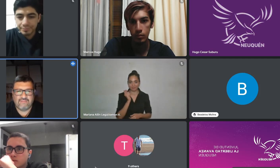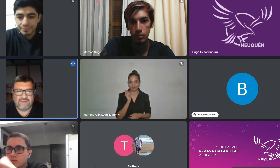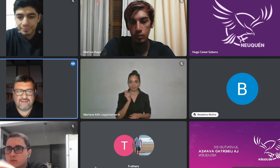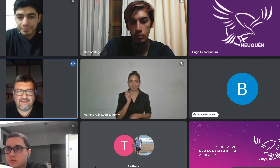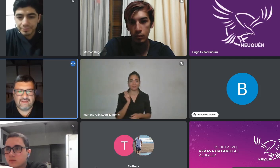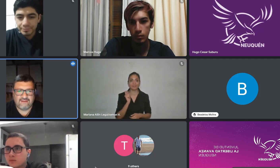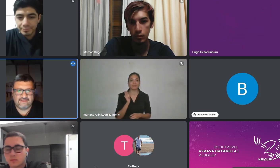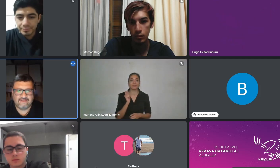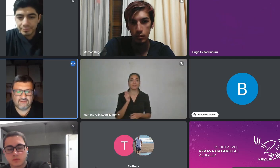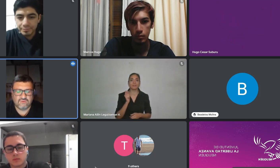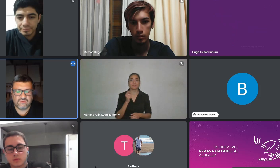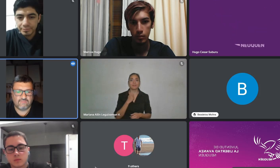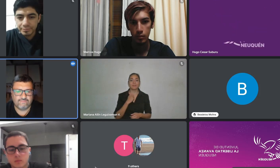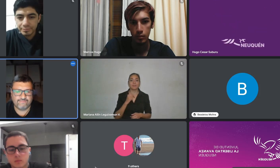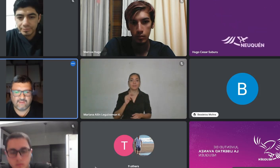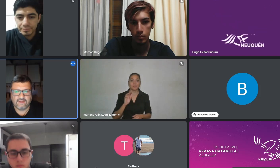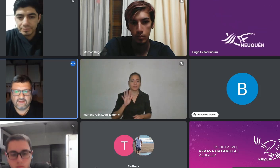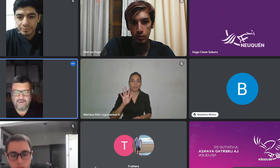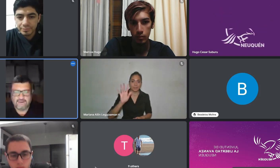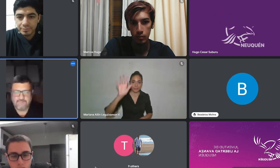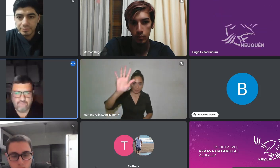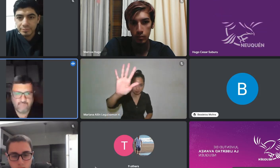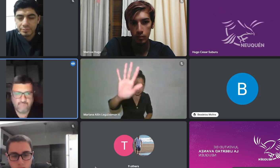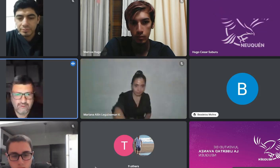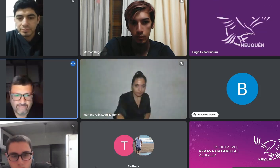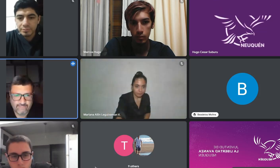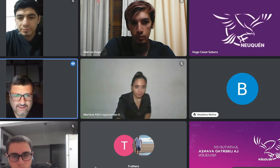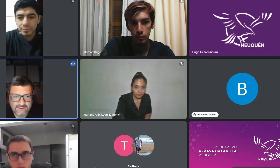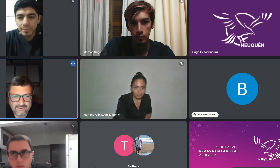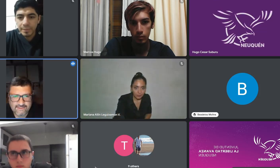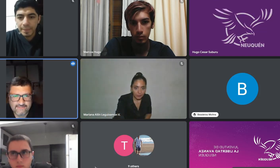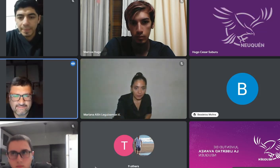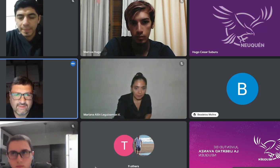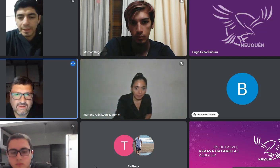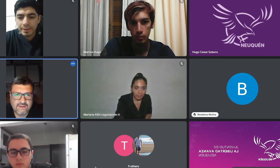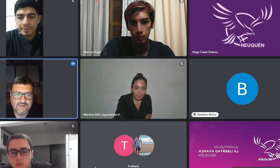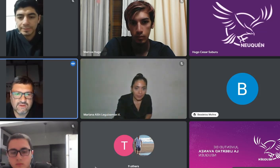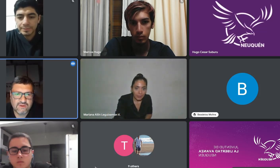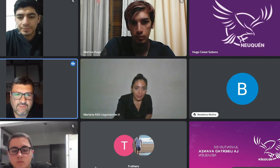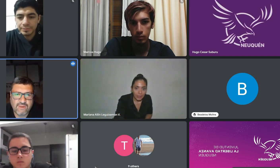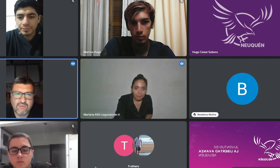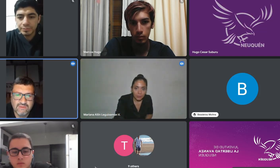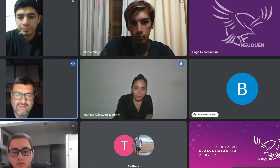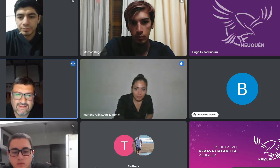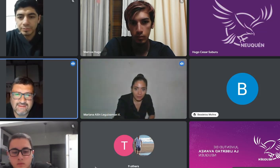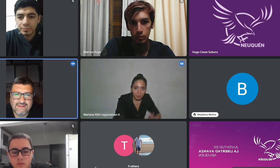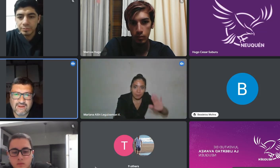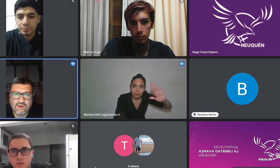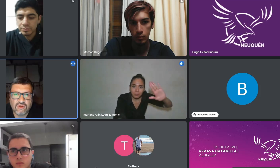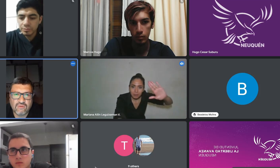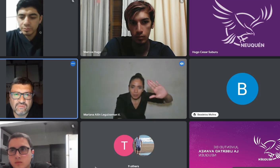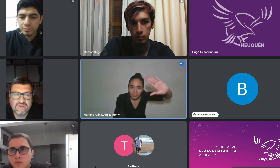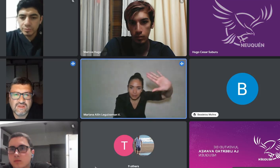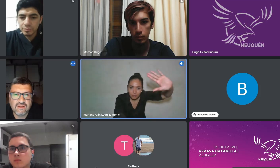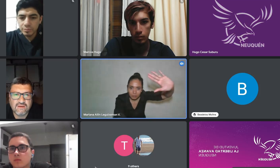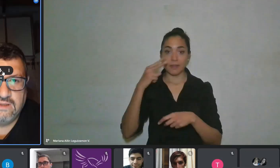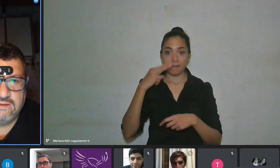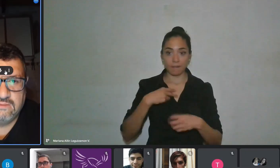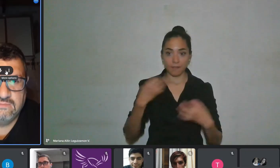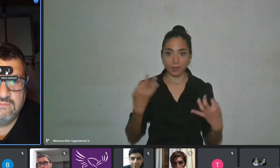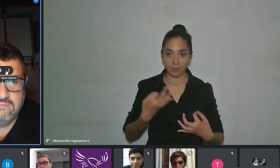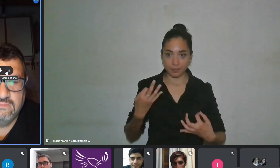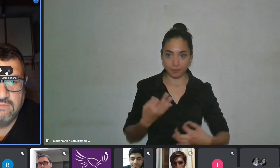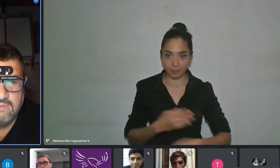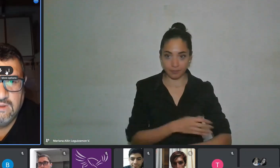para una pequeña introducción. Bueno, yo soy Pedemonte Martín, tengo... Sí,